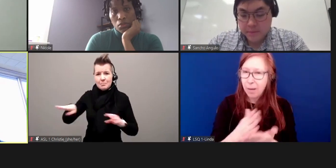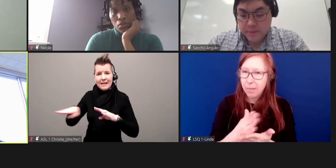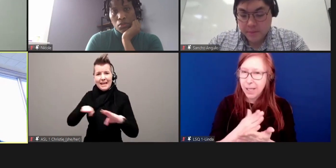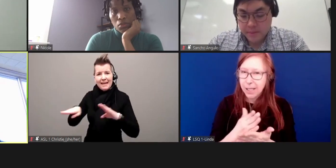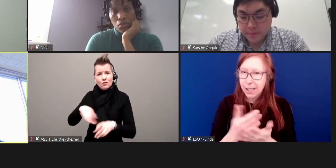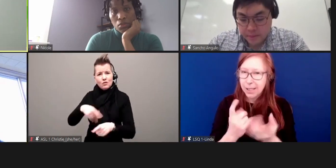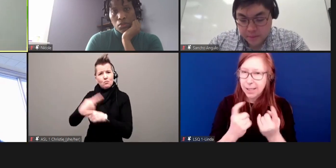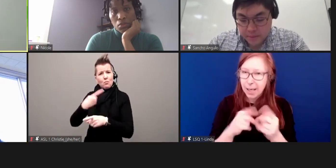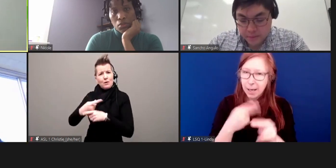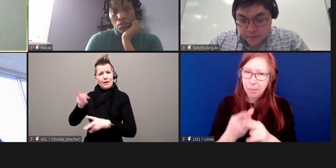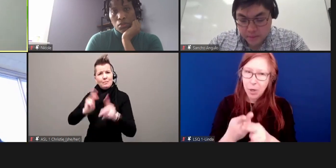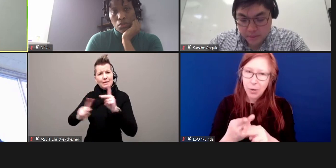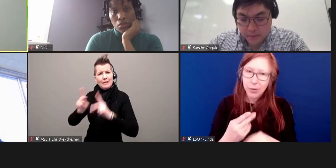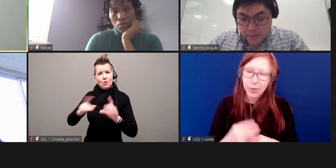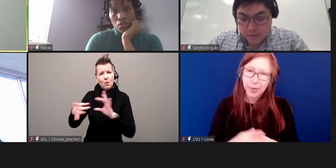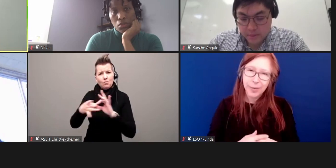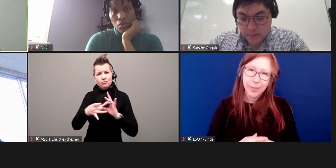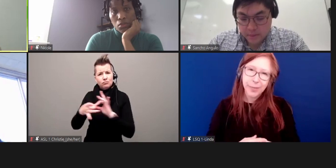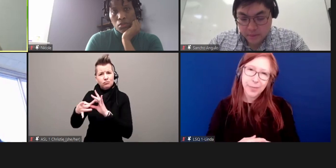Inaudible.